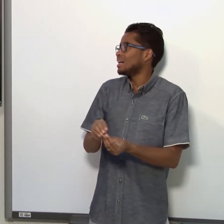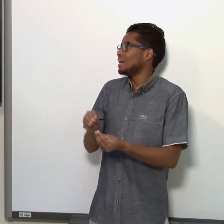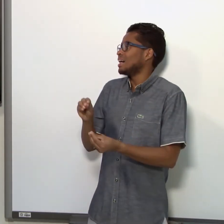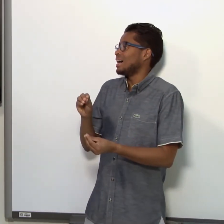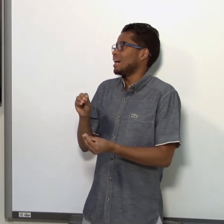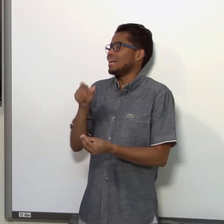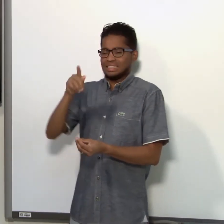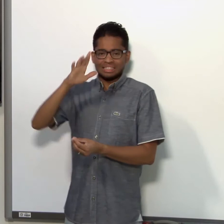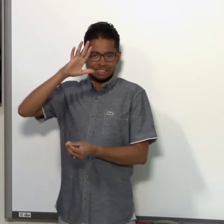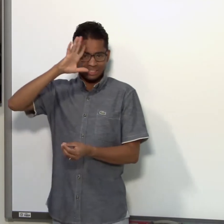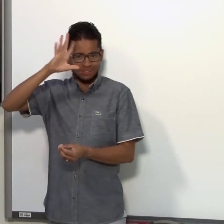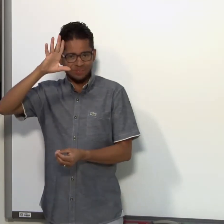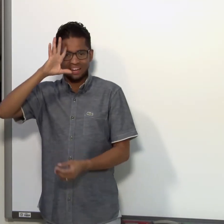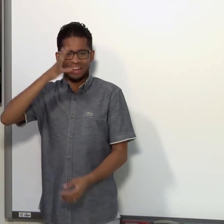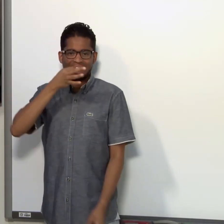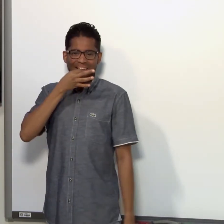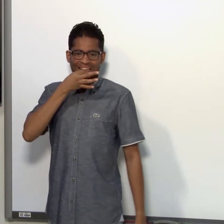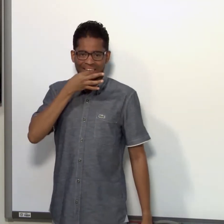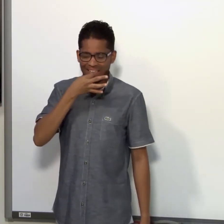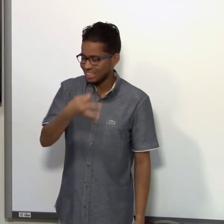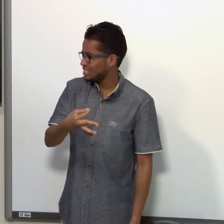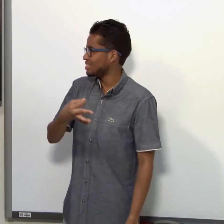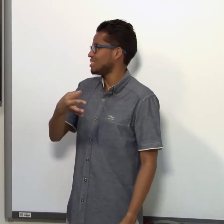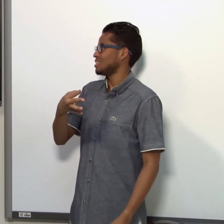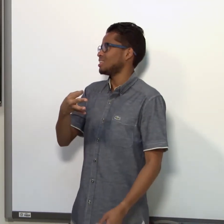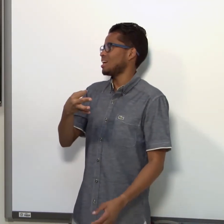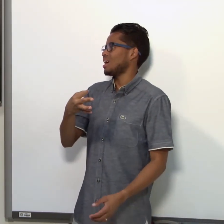Vamos fazer um resumo. Temos aqui a teoria crítica.